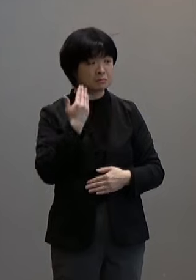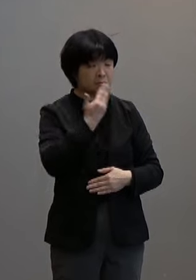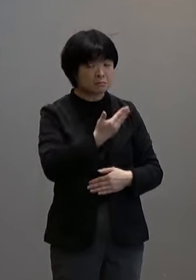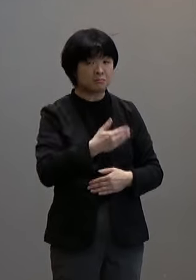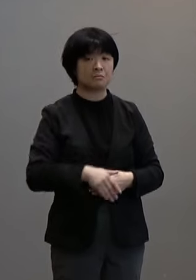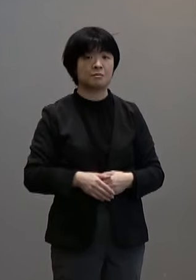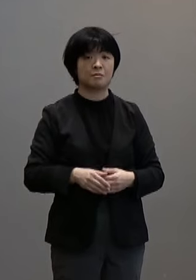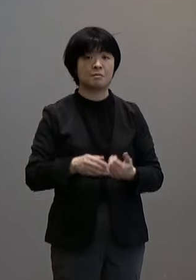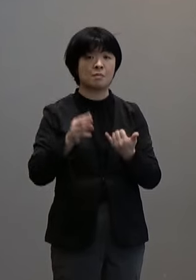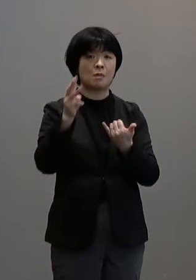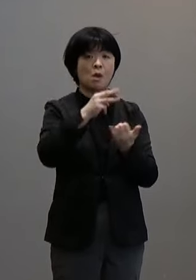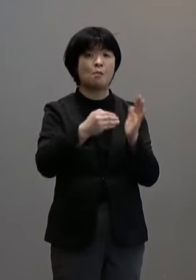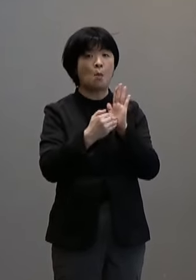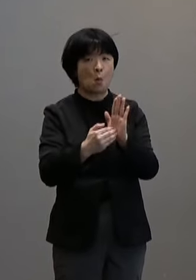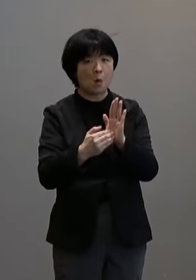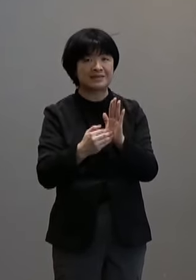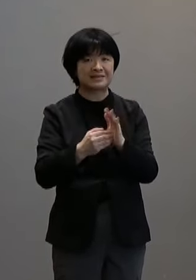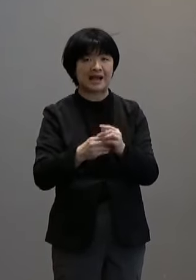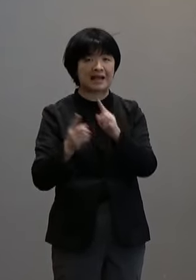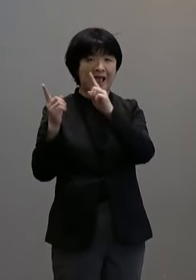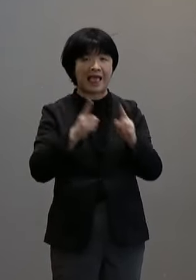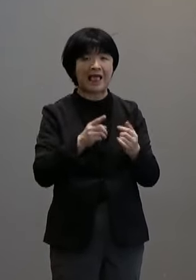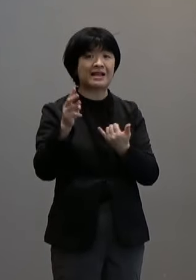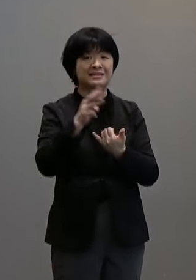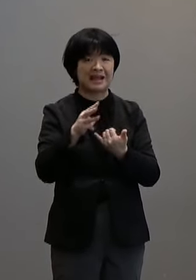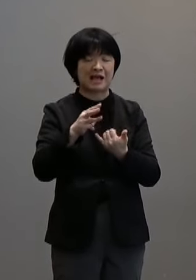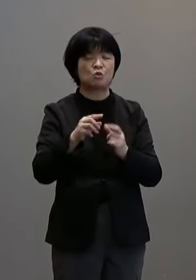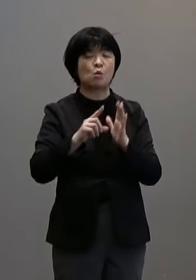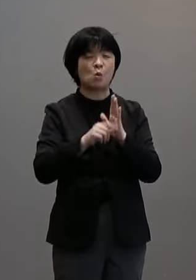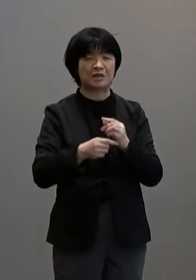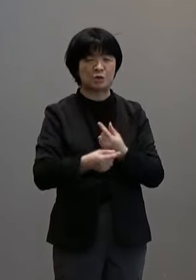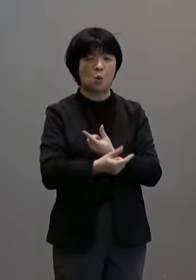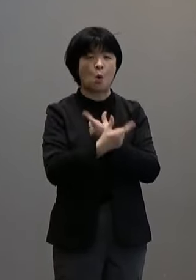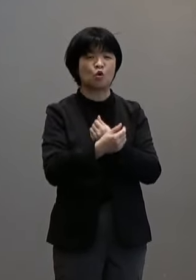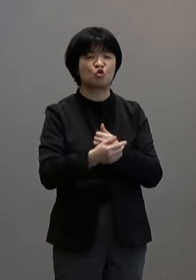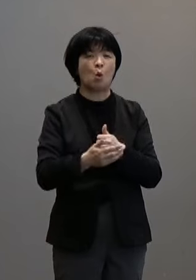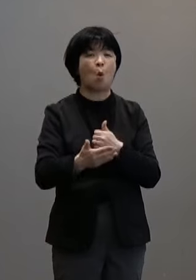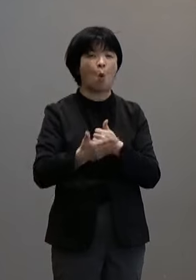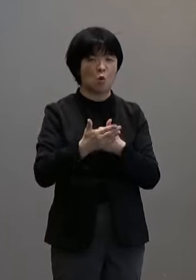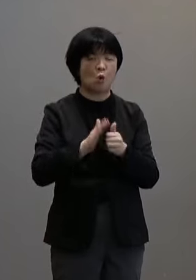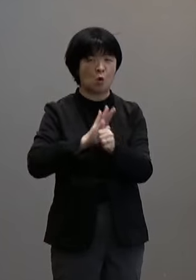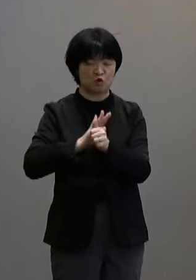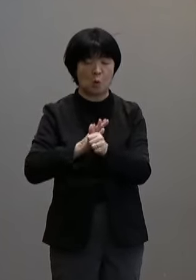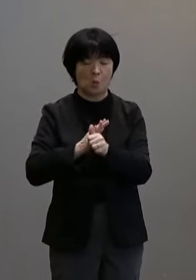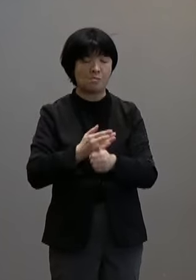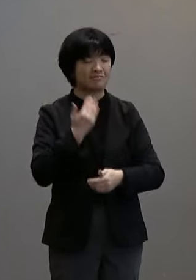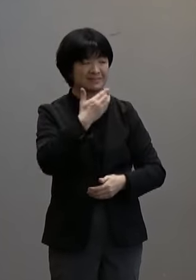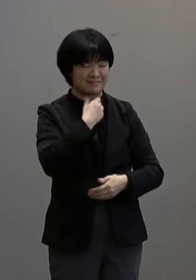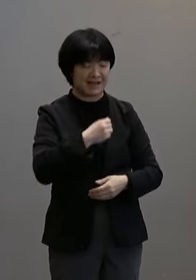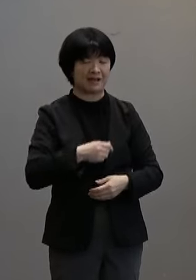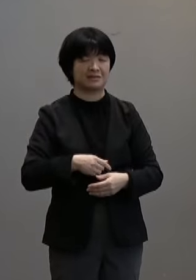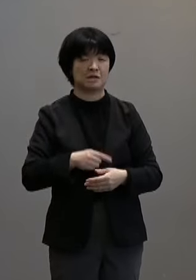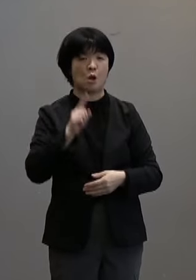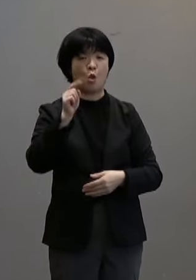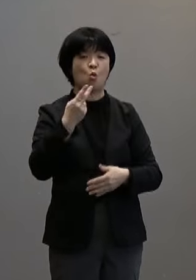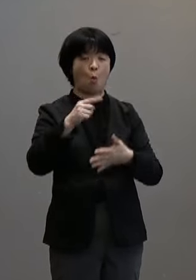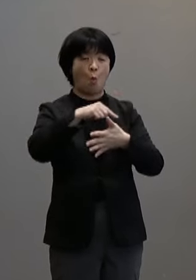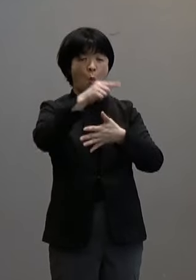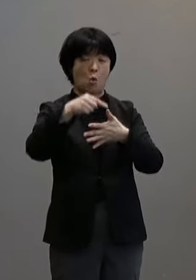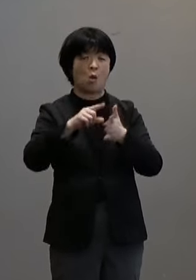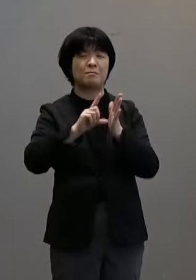防災・減災における共助の点で一つお伺いです。能登半島でも当然ながら高齢化が進んで